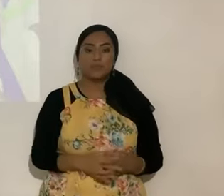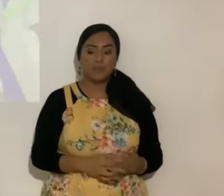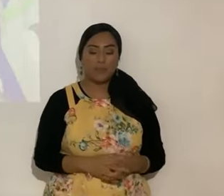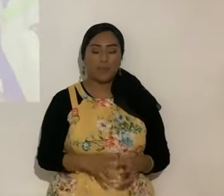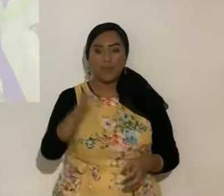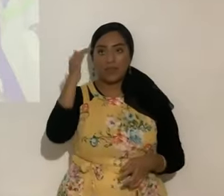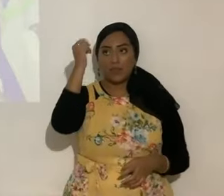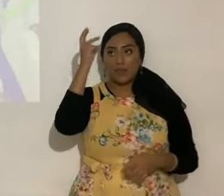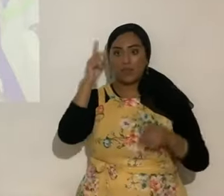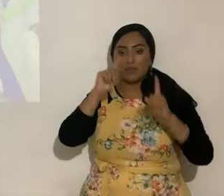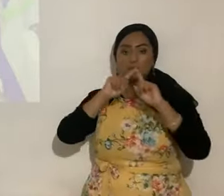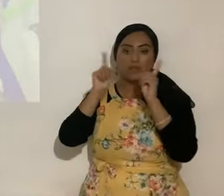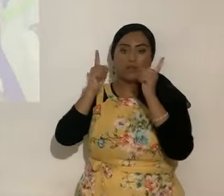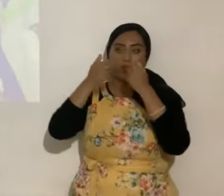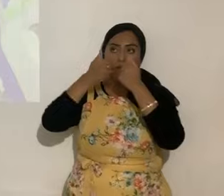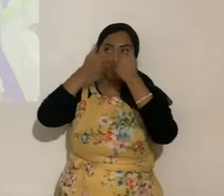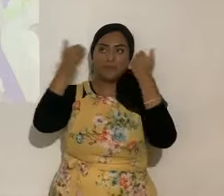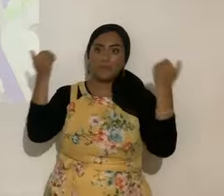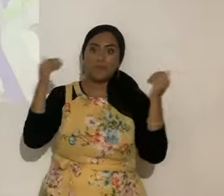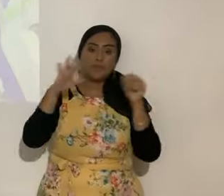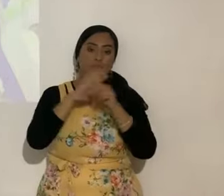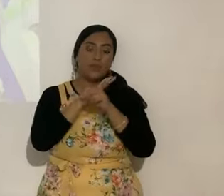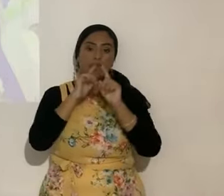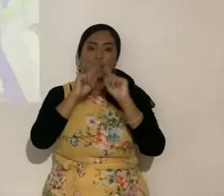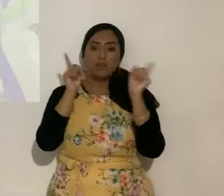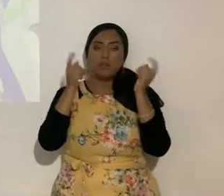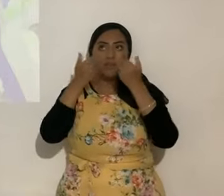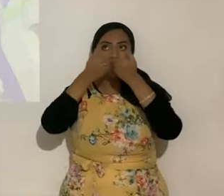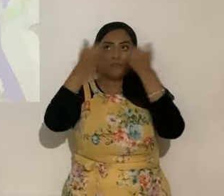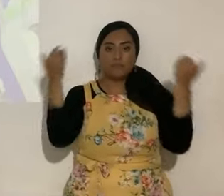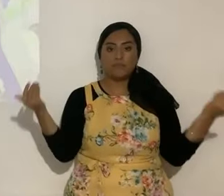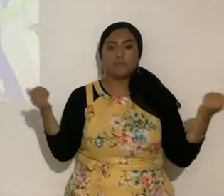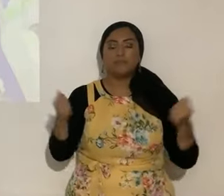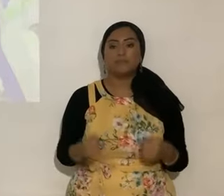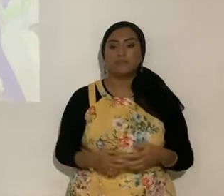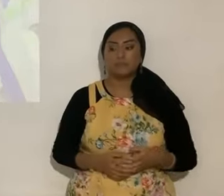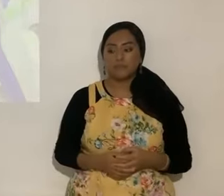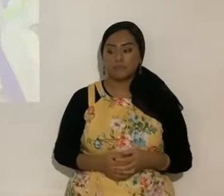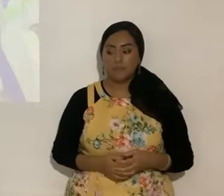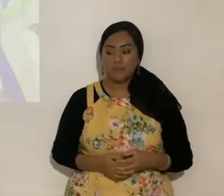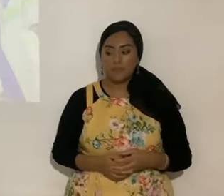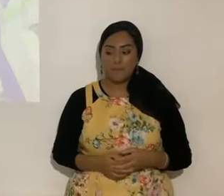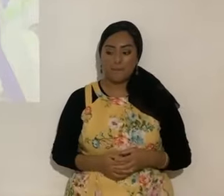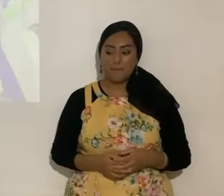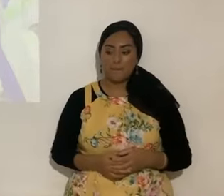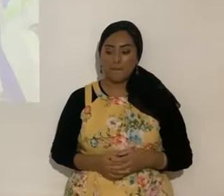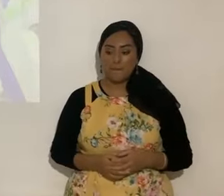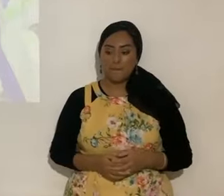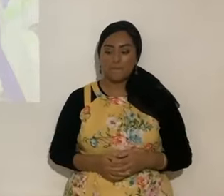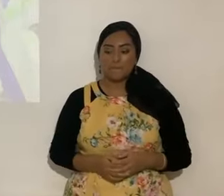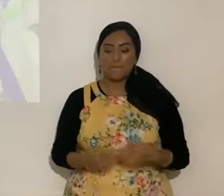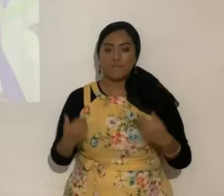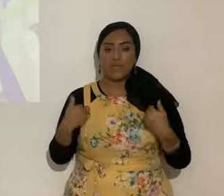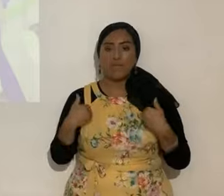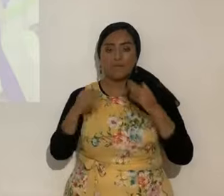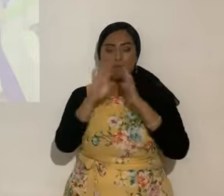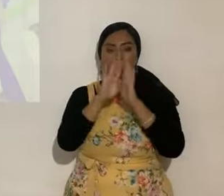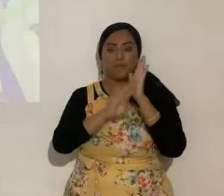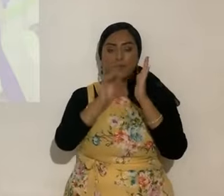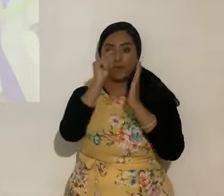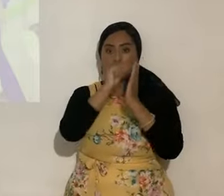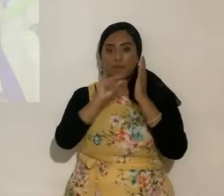En Yahshua es otra cosa, totalmente diferente. Totalmente diferente. Ahora, hay un verso que me